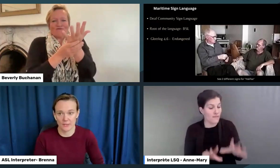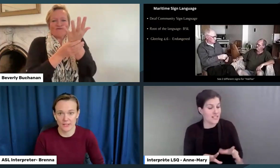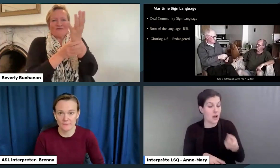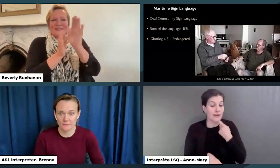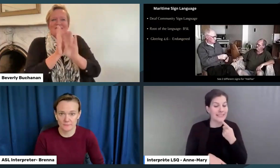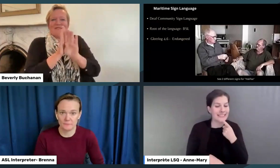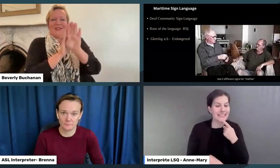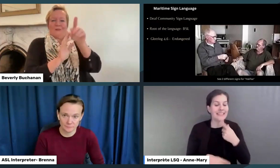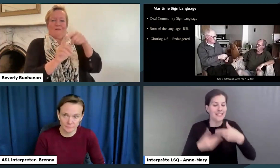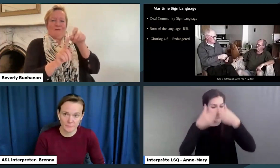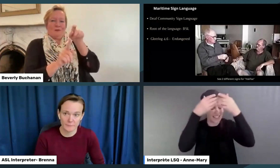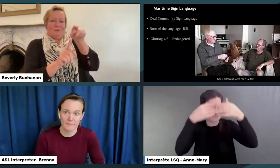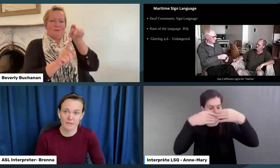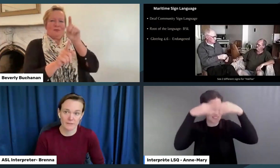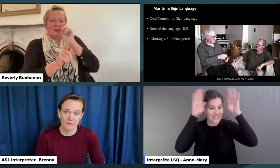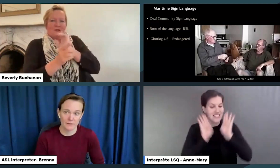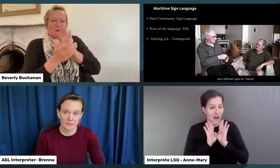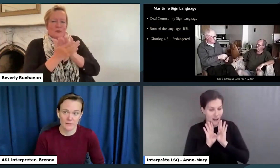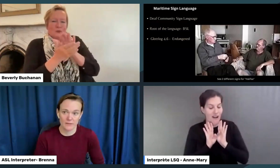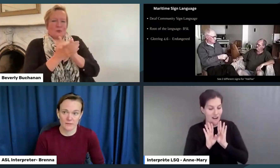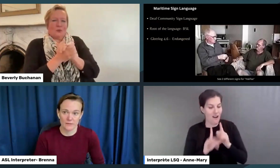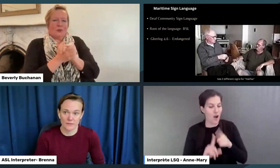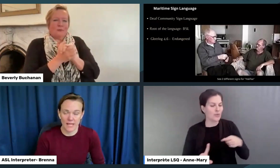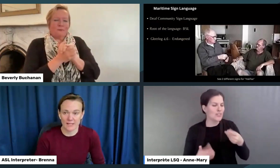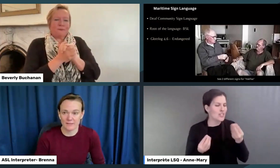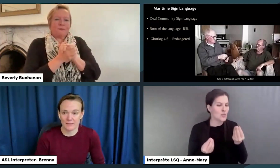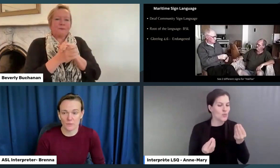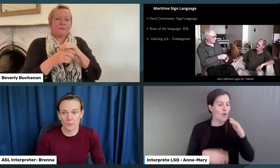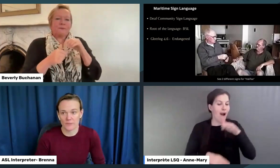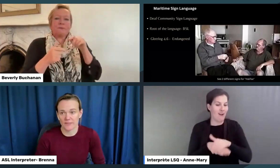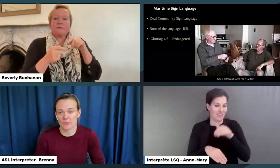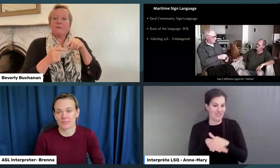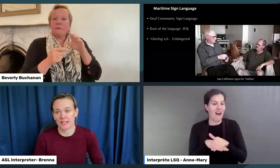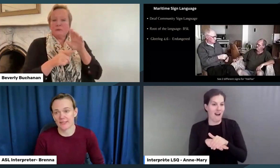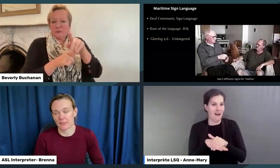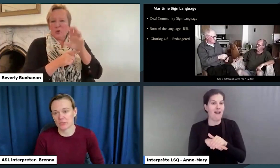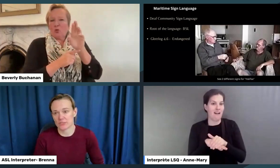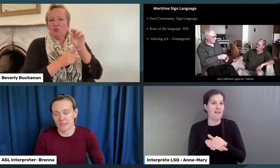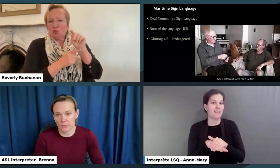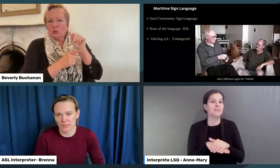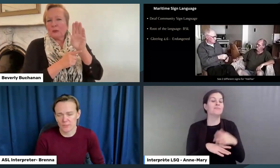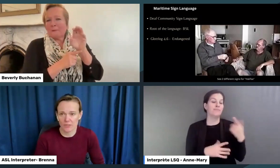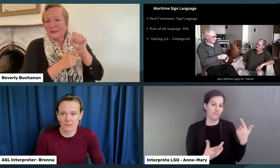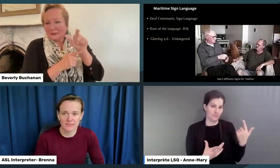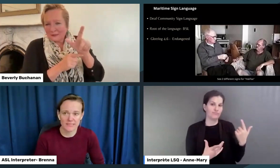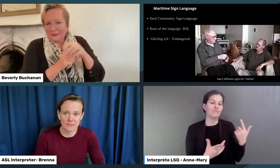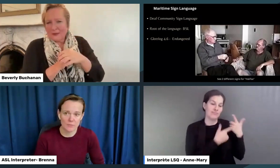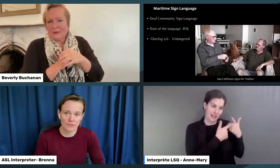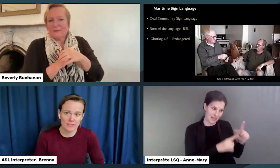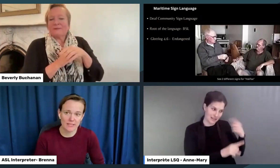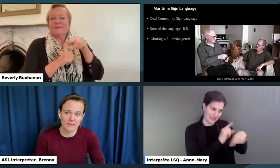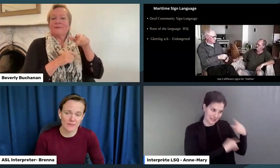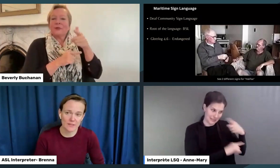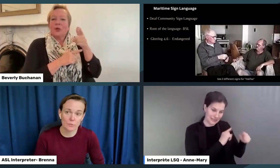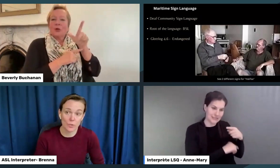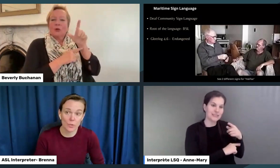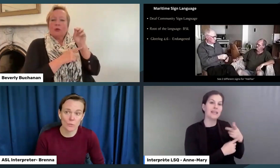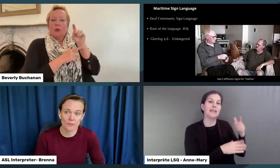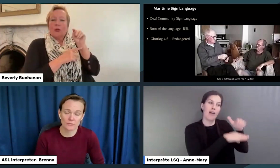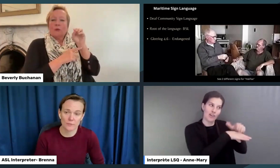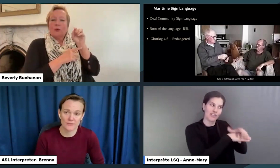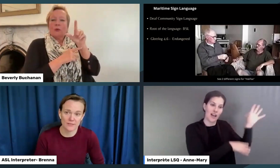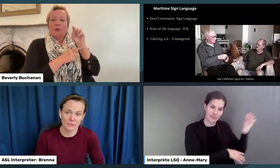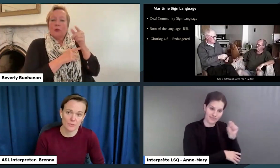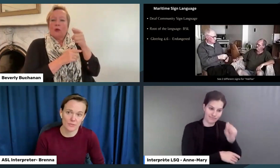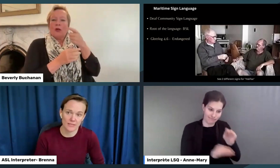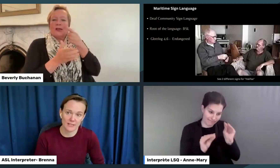sourds ici. Et lorsqu'on songe à la langue des signes, ils appartiennent à la communauté des sourds et ils grandissent